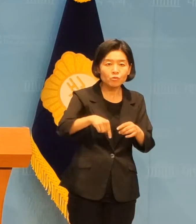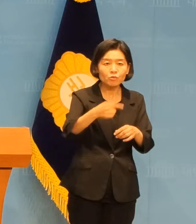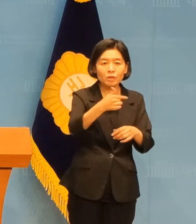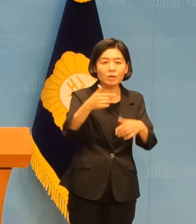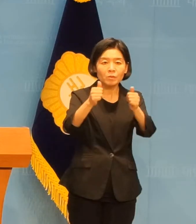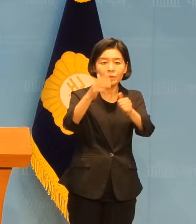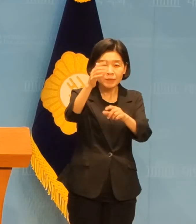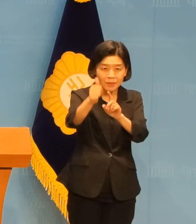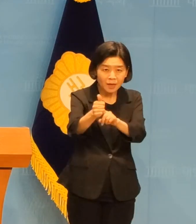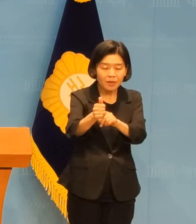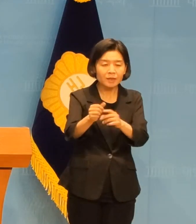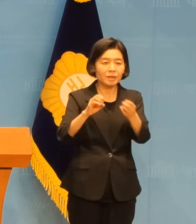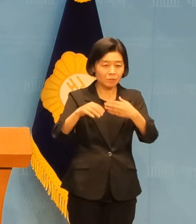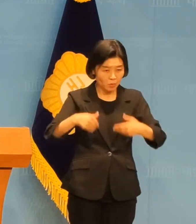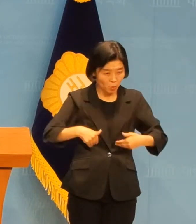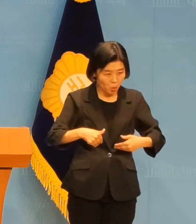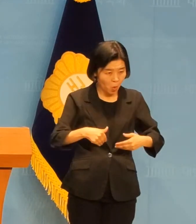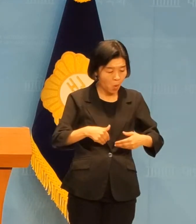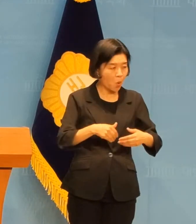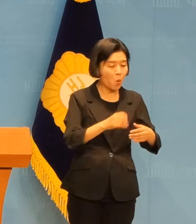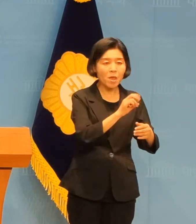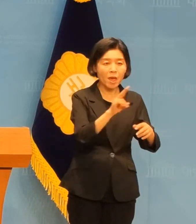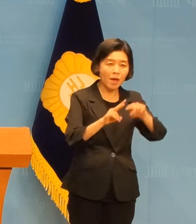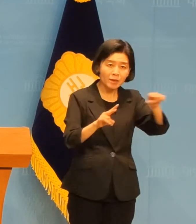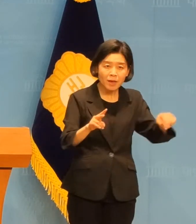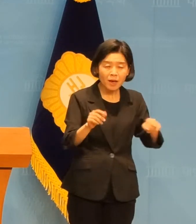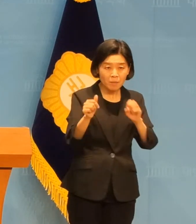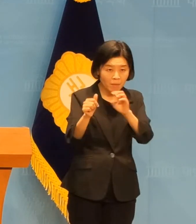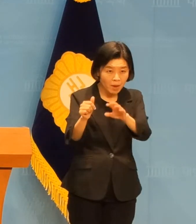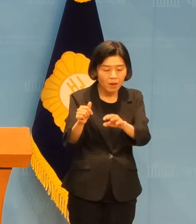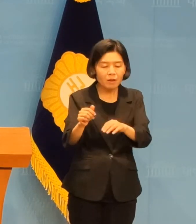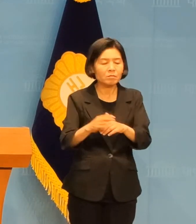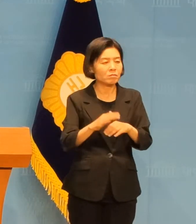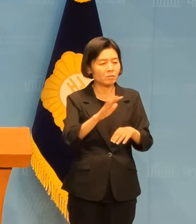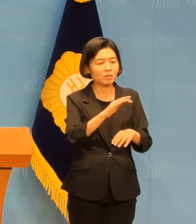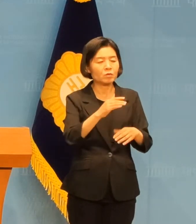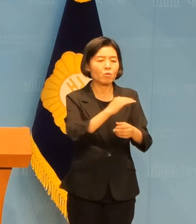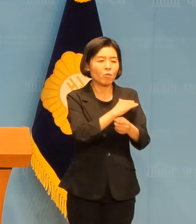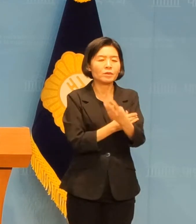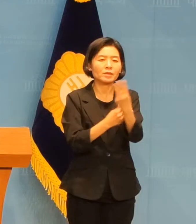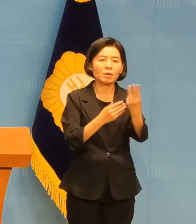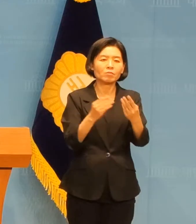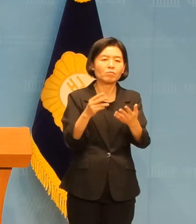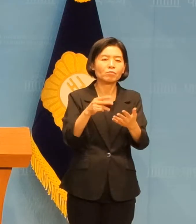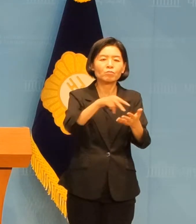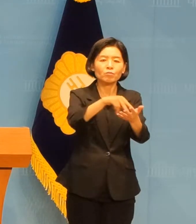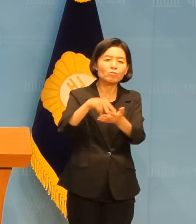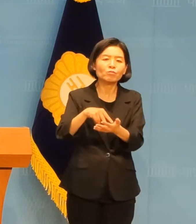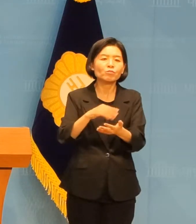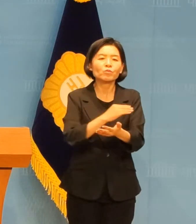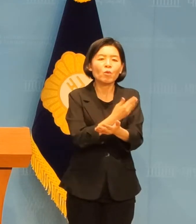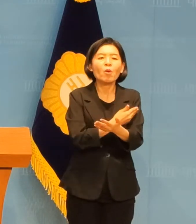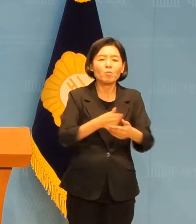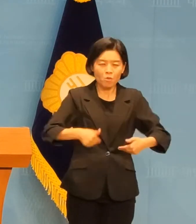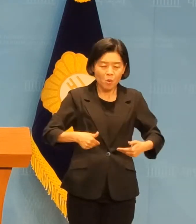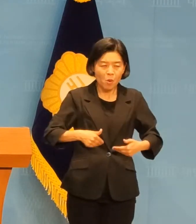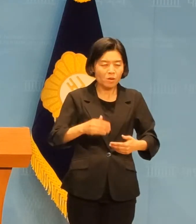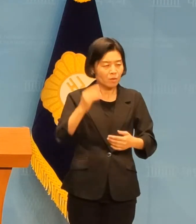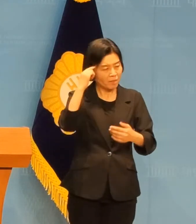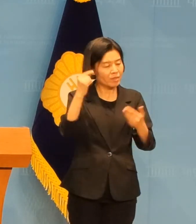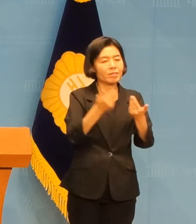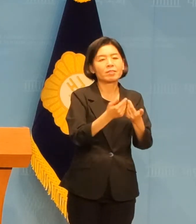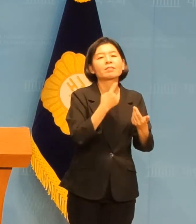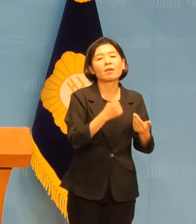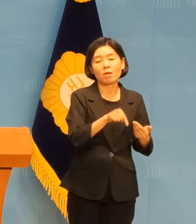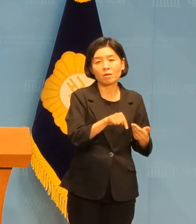필요하다는 일부 야당 의원의 요구에 삼권 분립을 이유로 반대했던 전례가 있습니다. 그래놓고